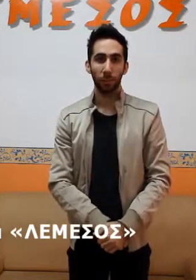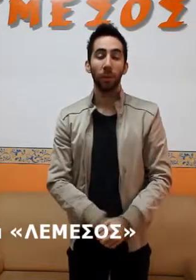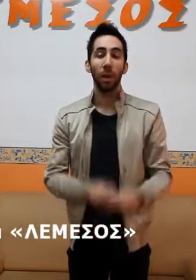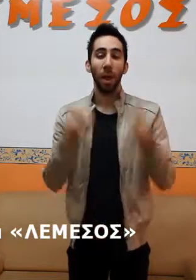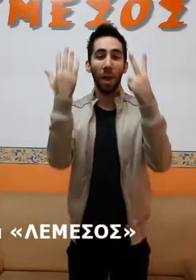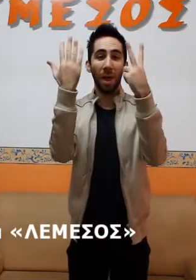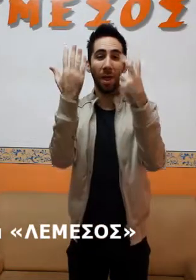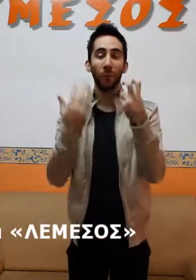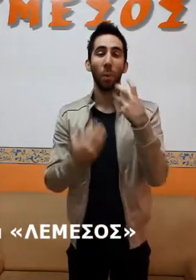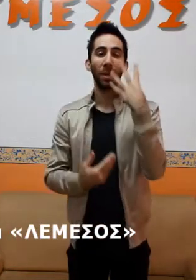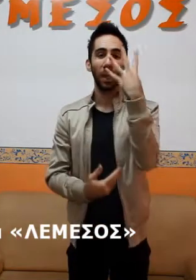74